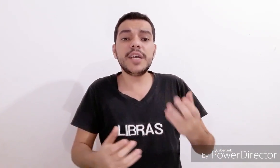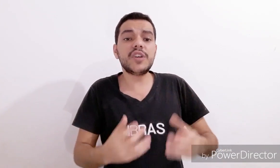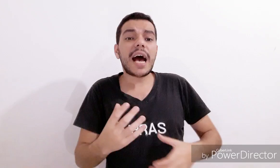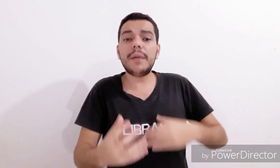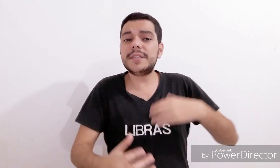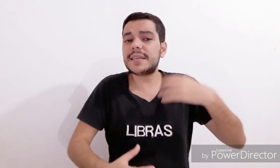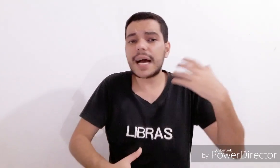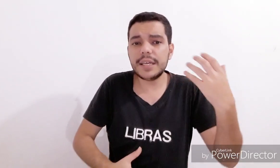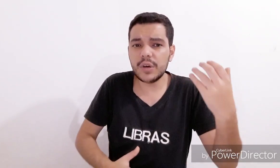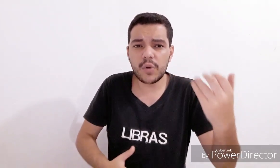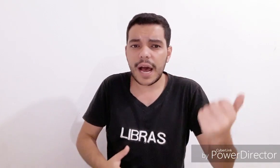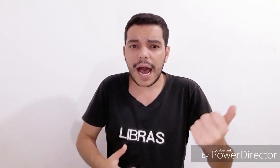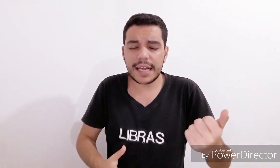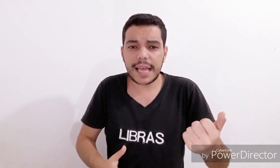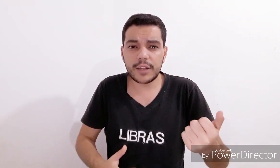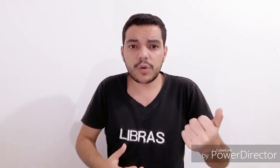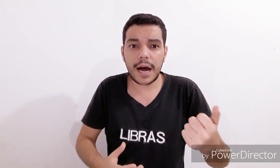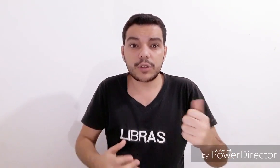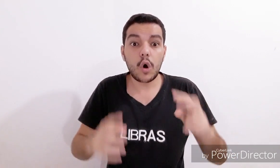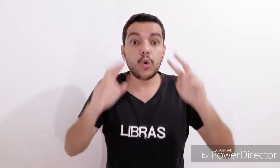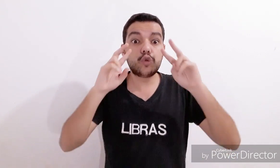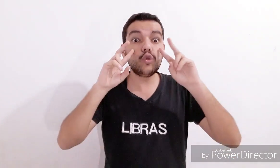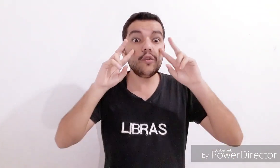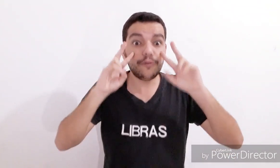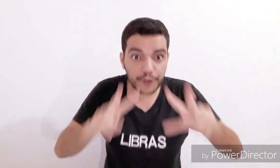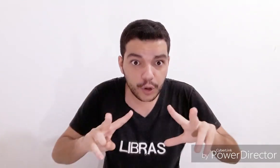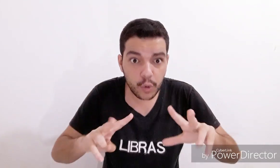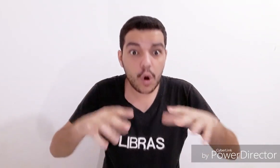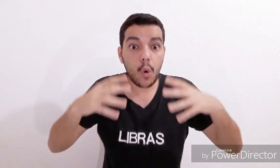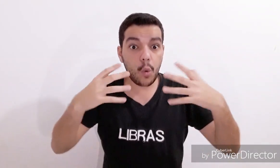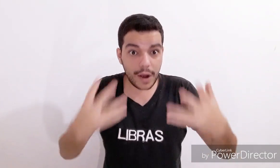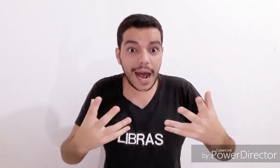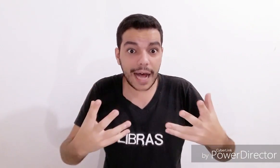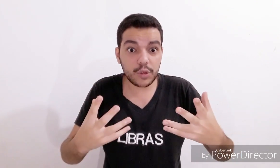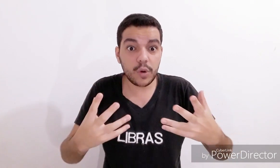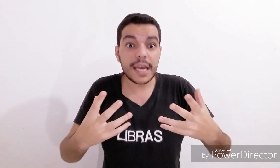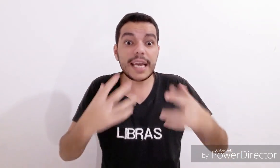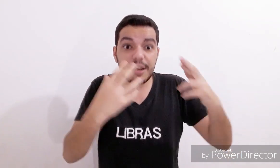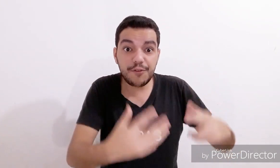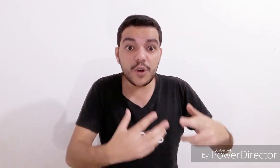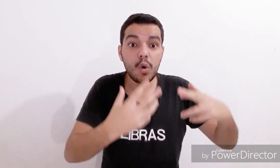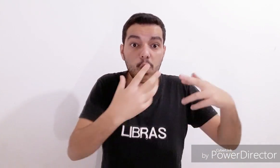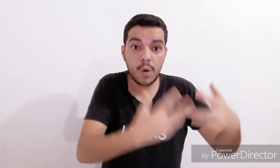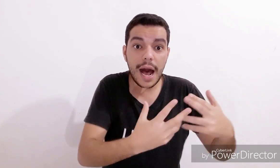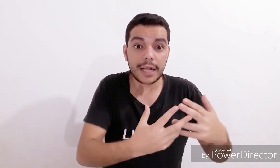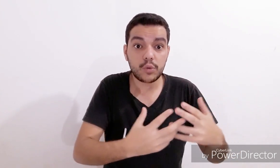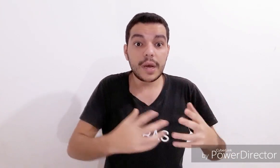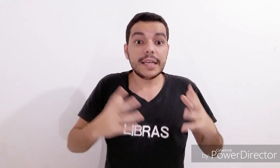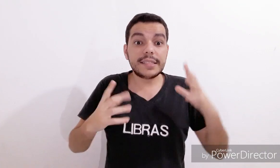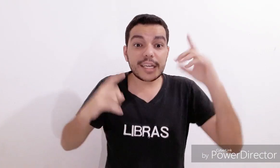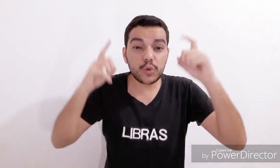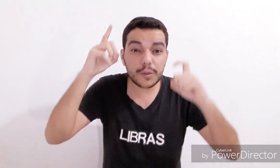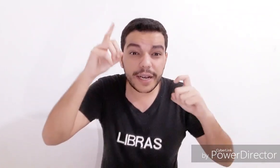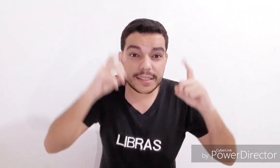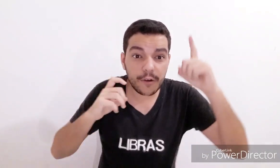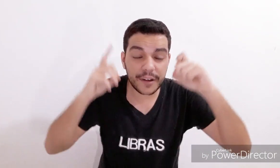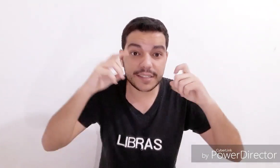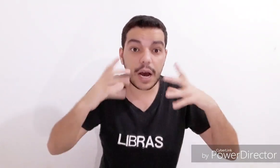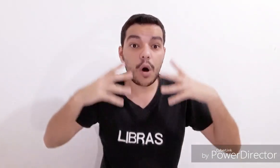simplesmente abstraiu a ideia do rato. O surdo viu um gato e ele viu um rato. Se a sua expressão facial